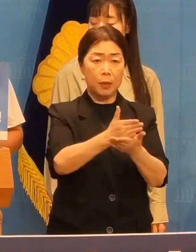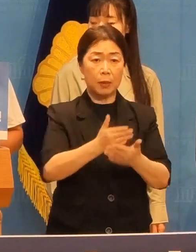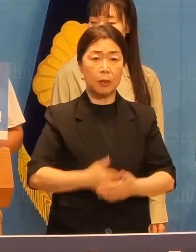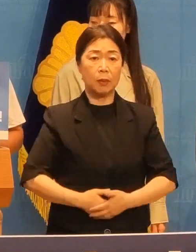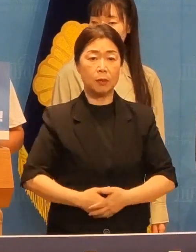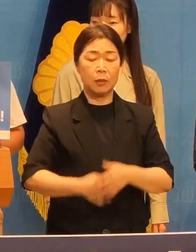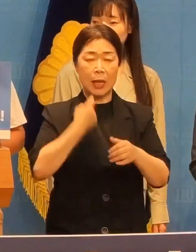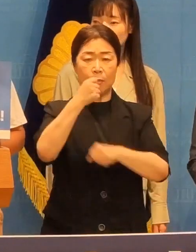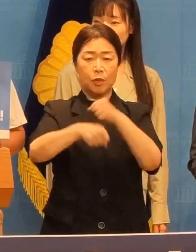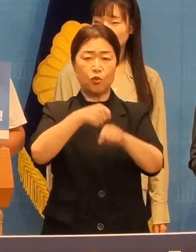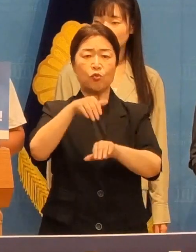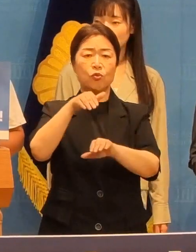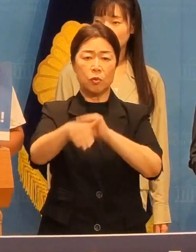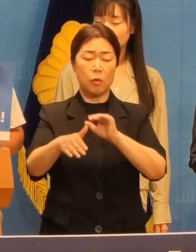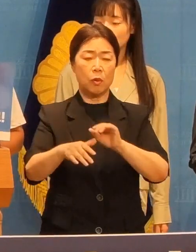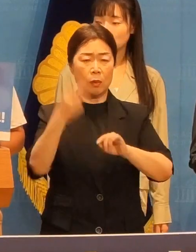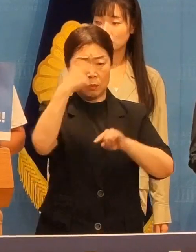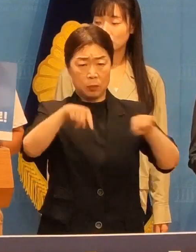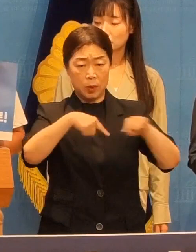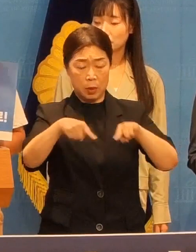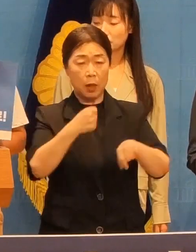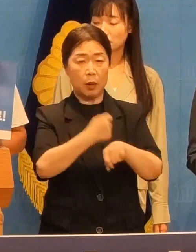시민으로 삶을 온전히 회복할 수